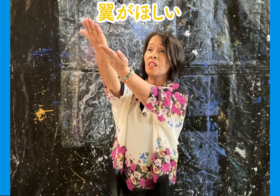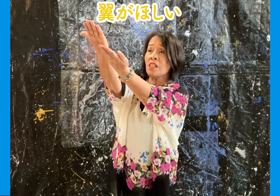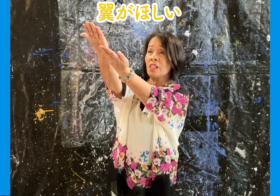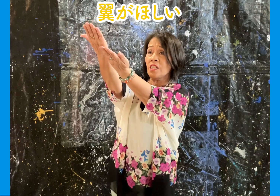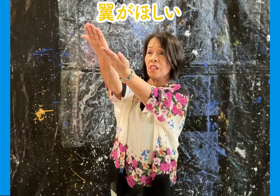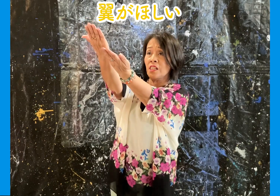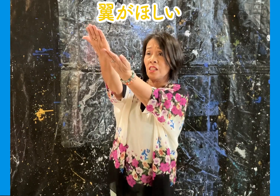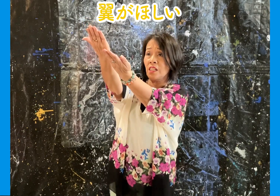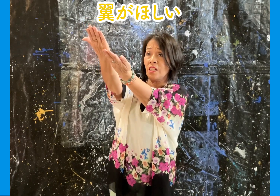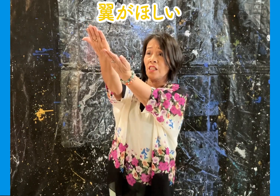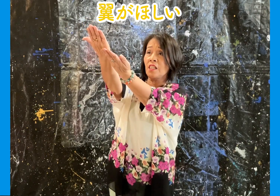欲しいこの